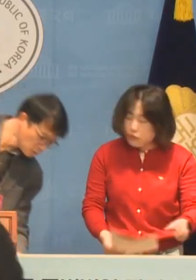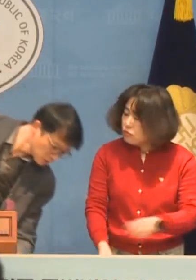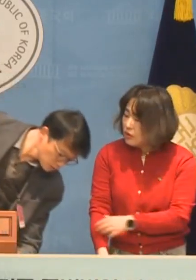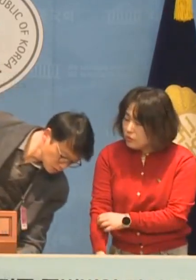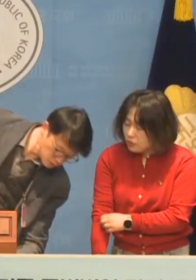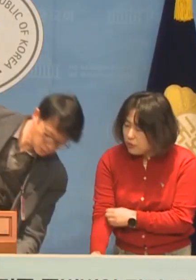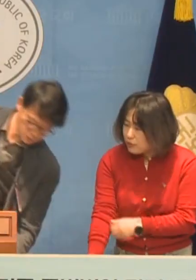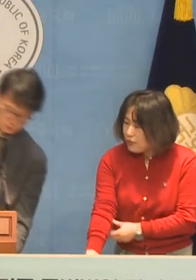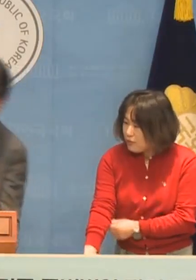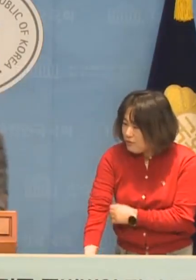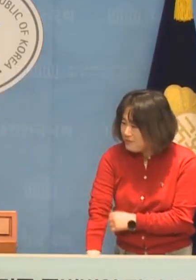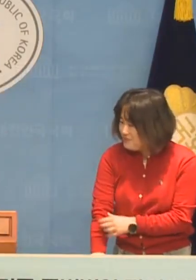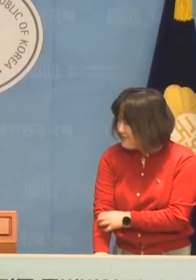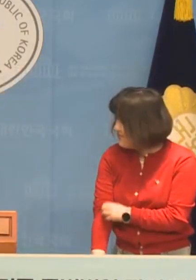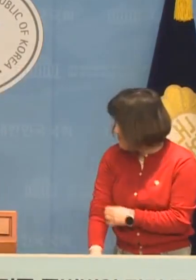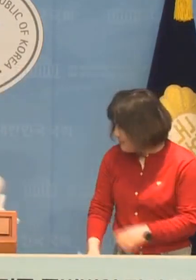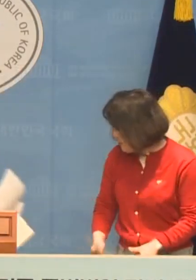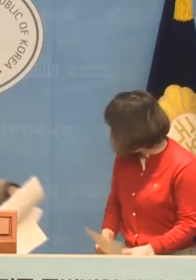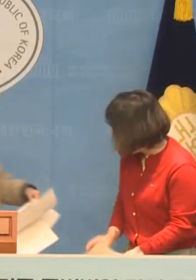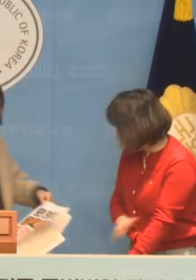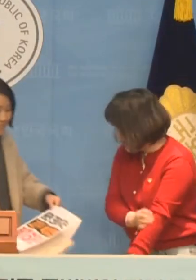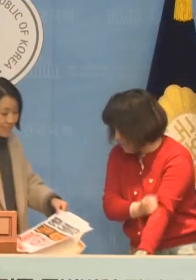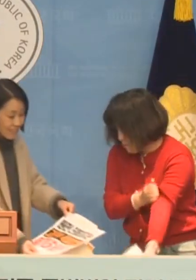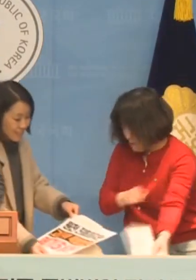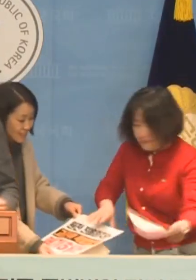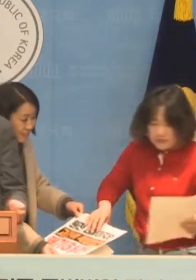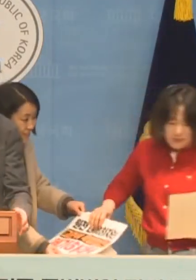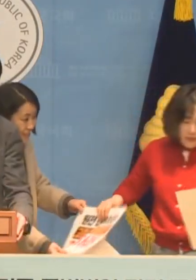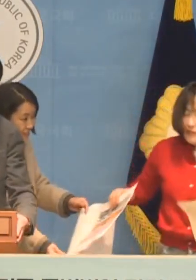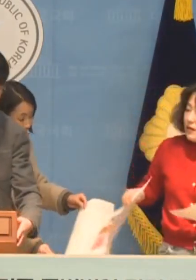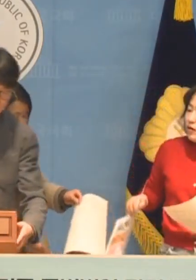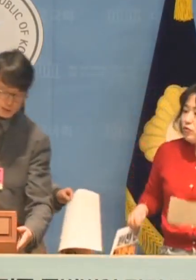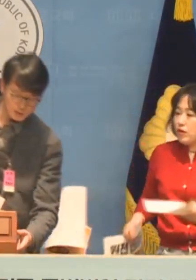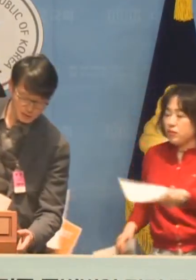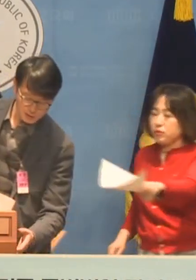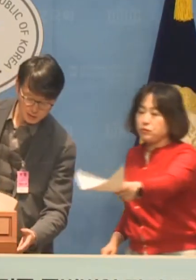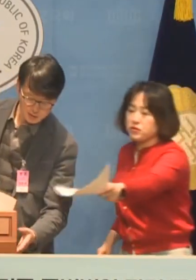그 다음 서울하고 다른다고? 어떻게 되는 이게?